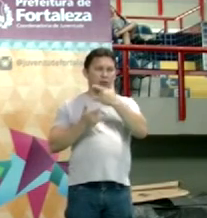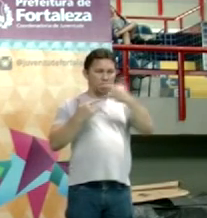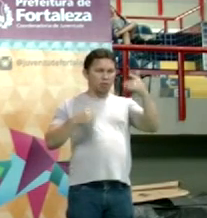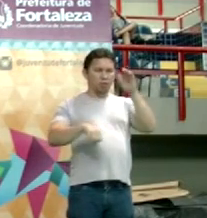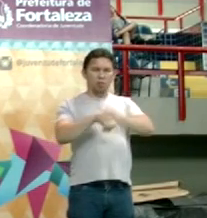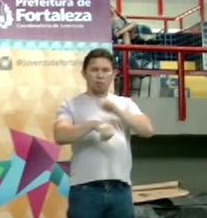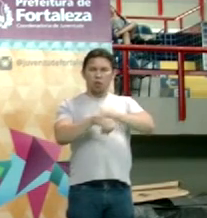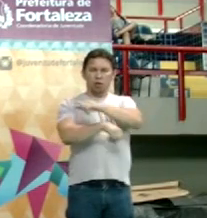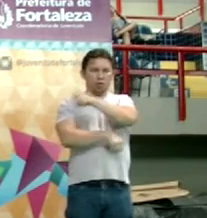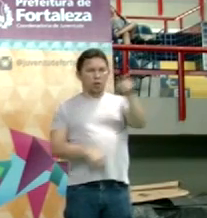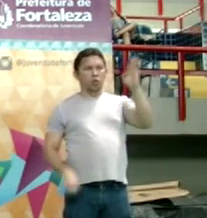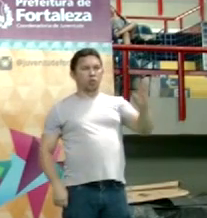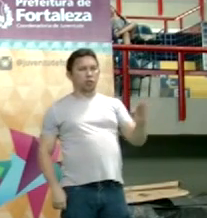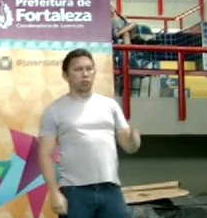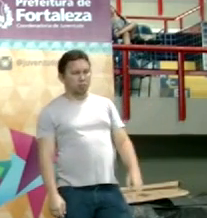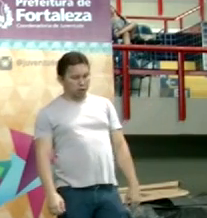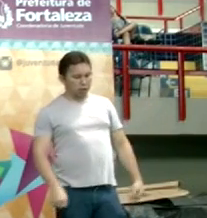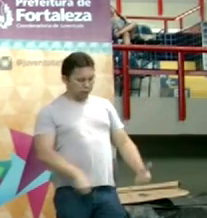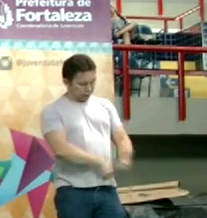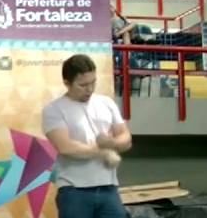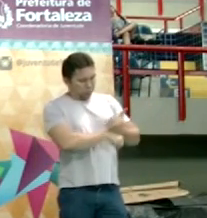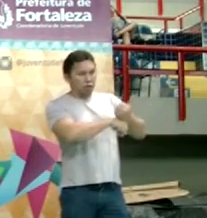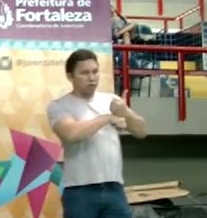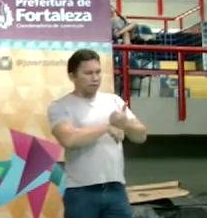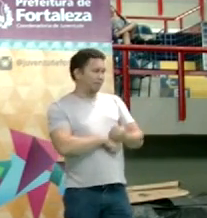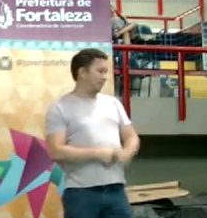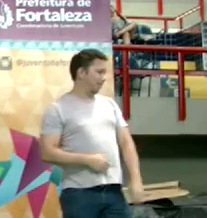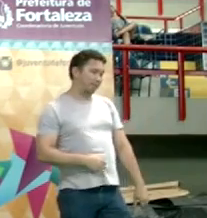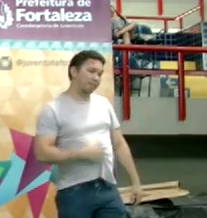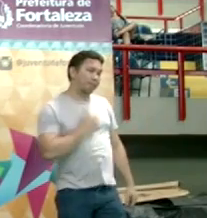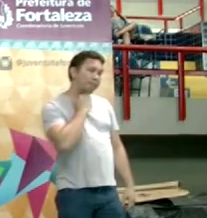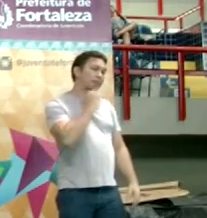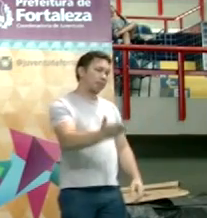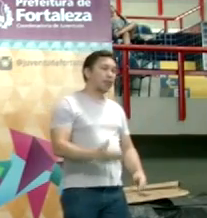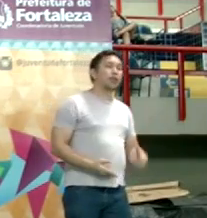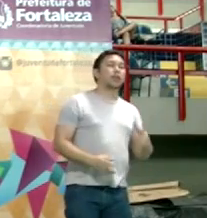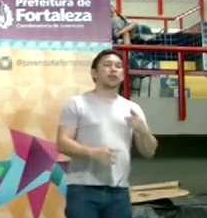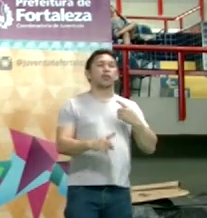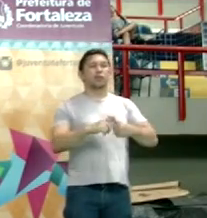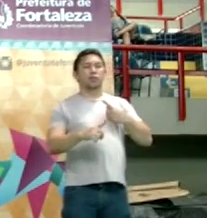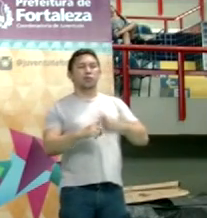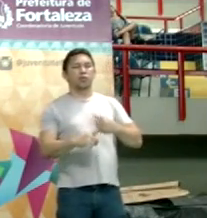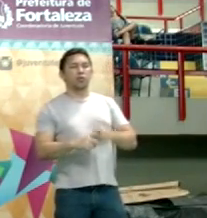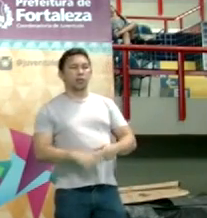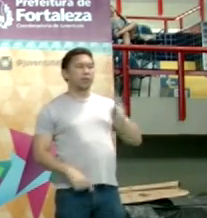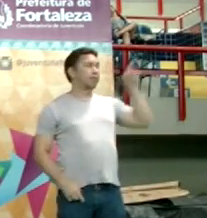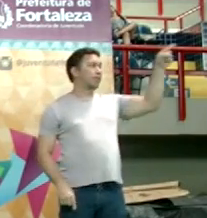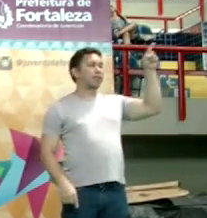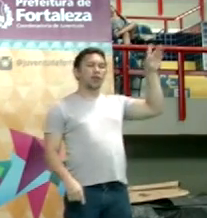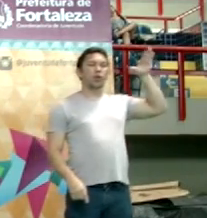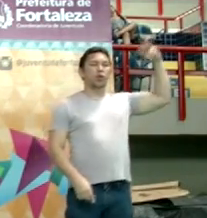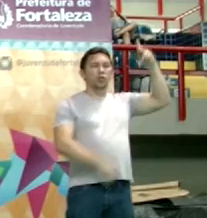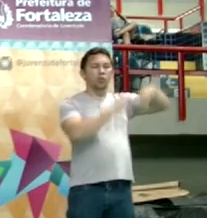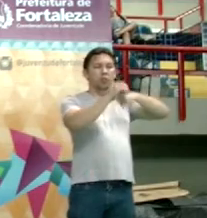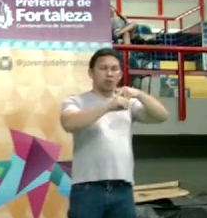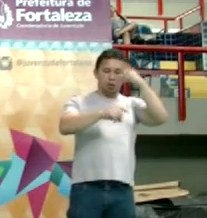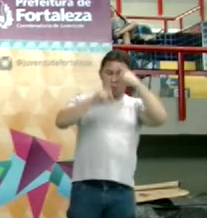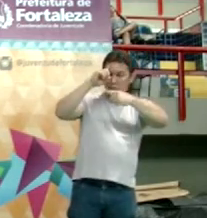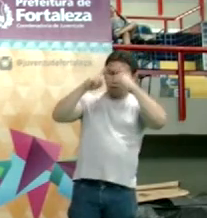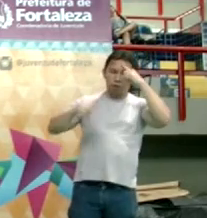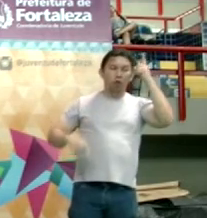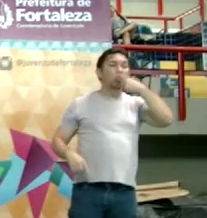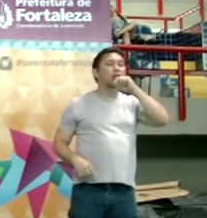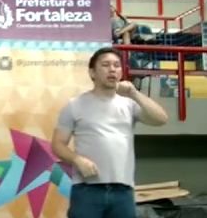somos autossuficientes. Tá certo. Então, o capital estrangeiro sempre mandou na gente. Na época era a